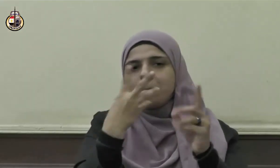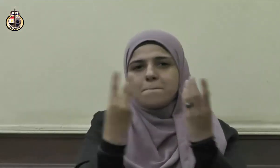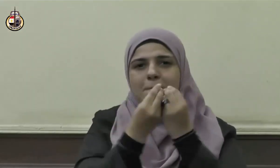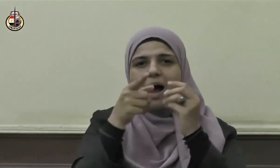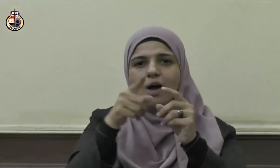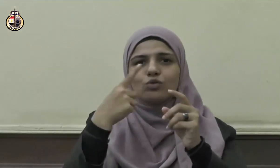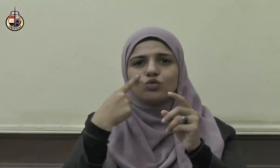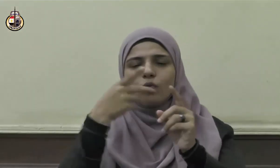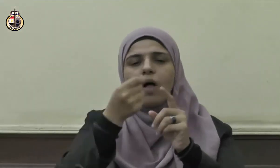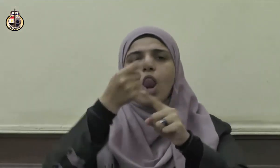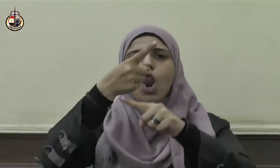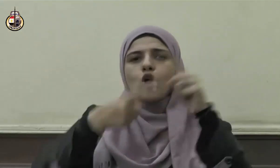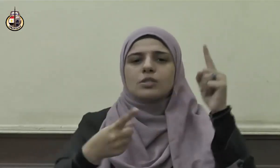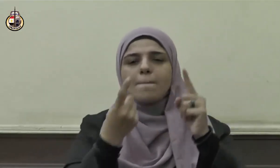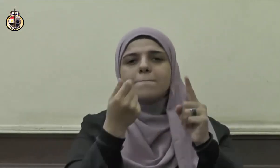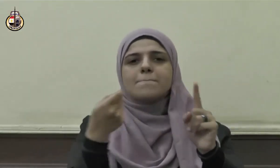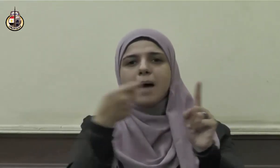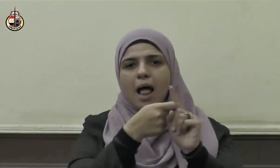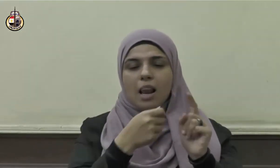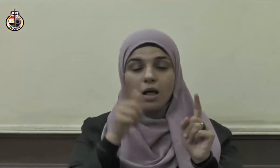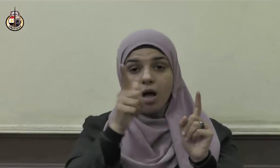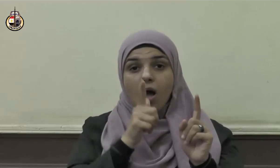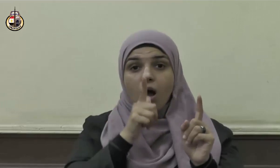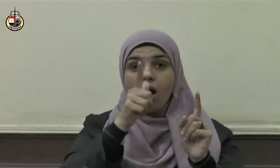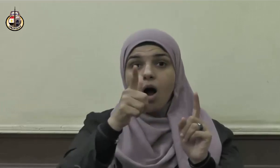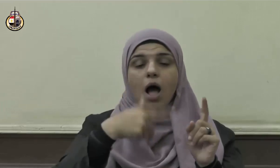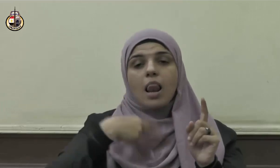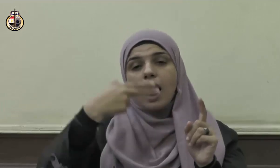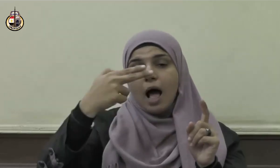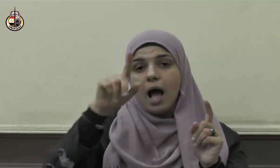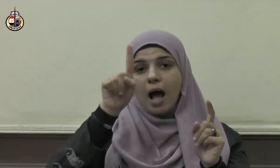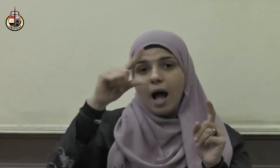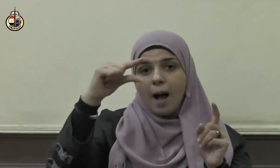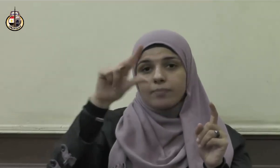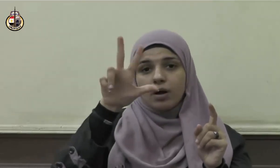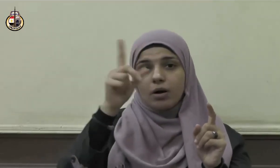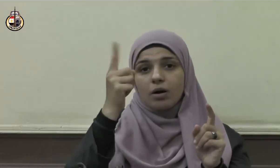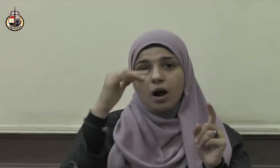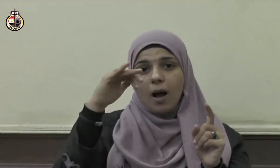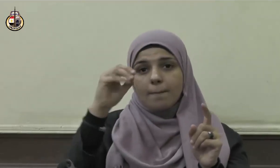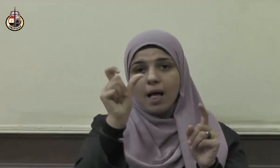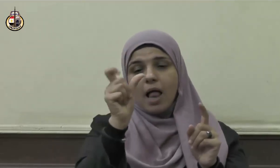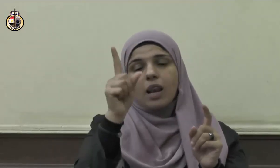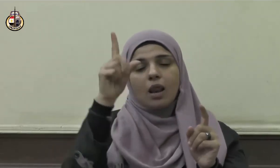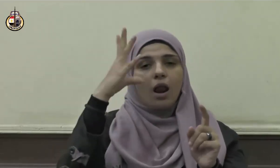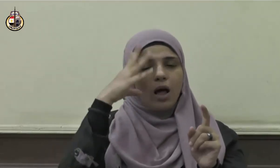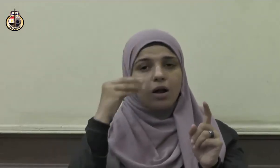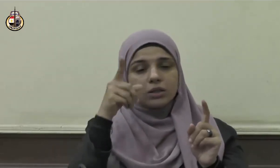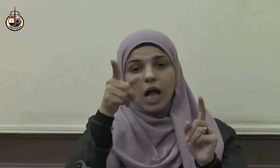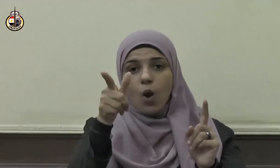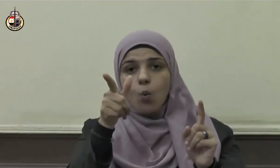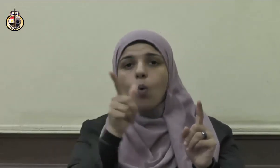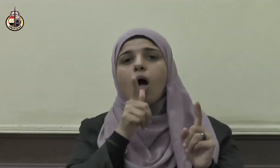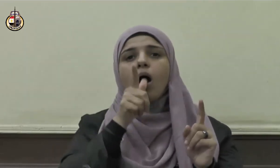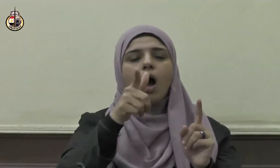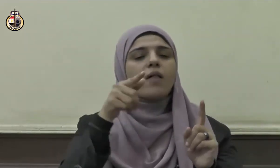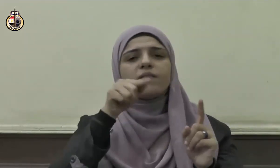مالا. فقابل سيدنا عبد الرحمن رضي الله عنه ذلك بكل